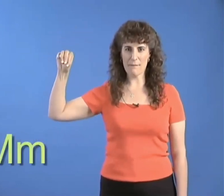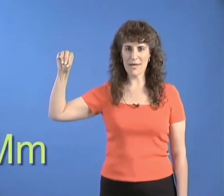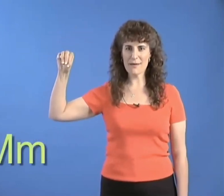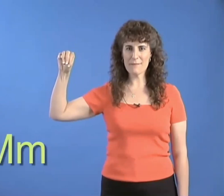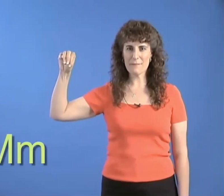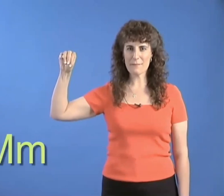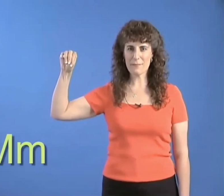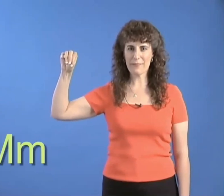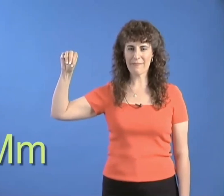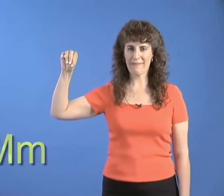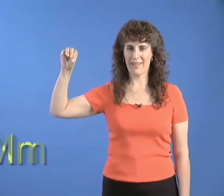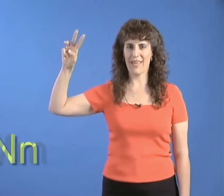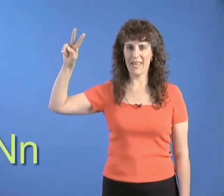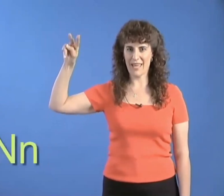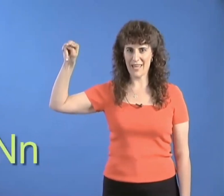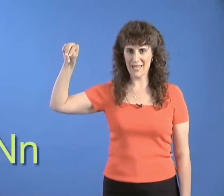M,